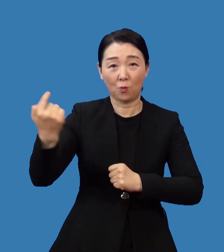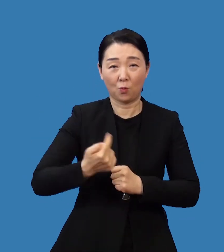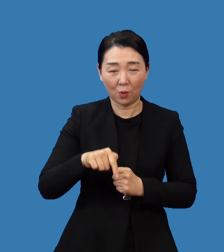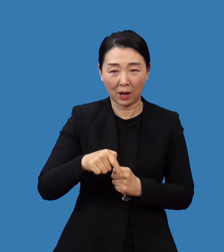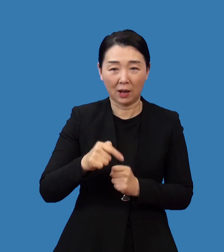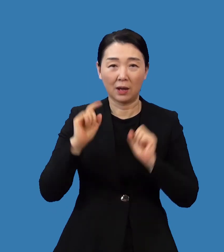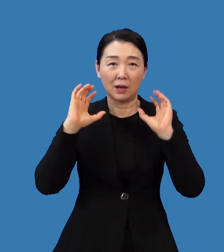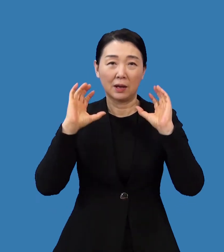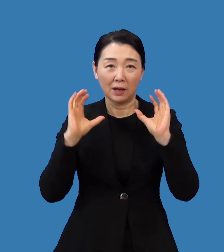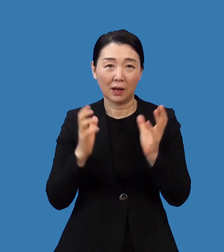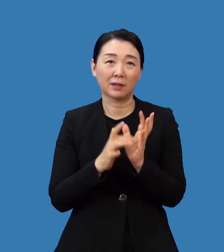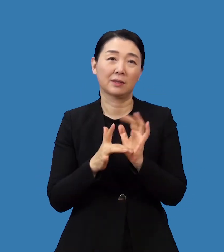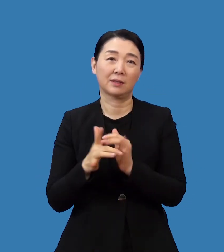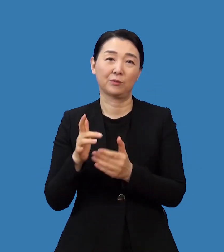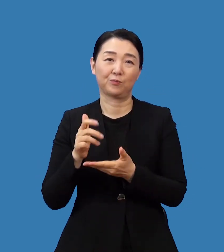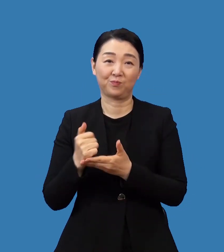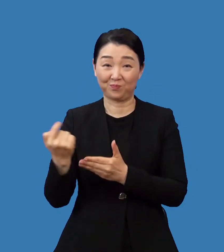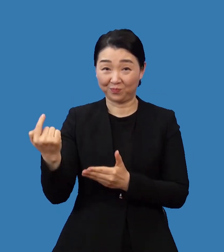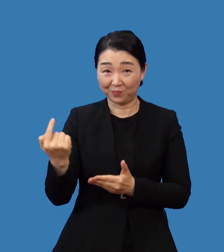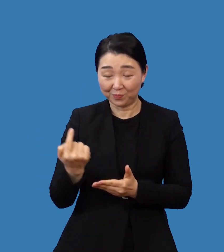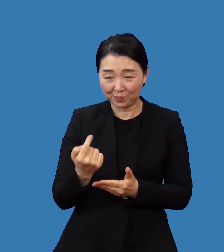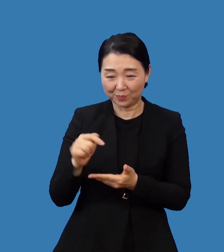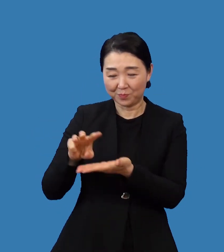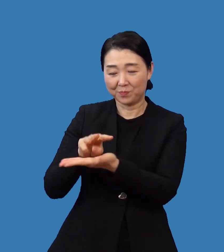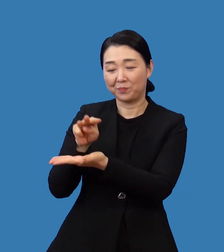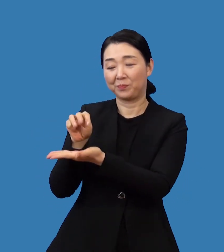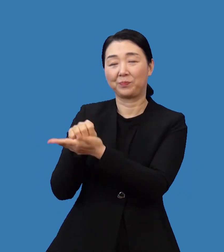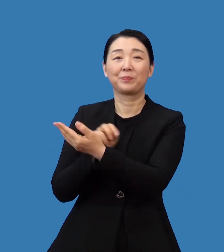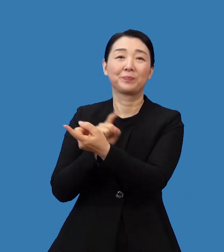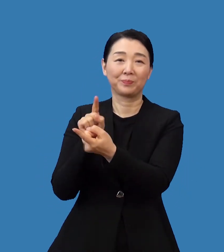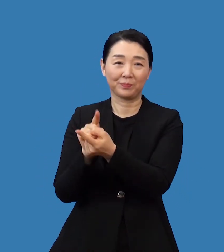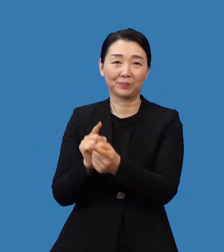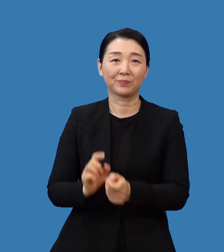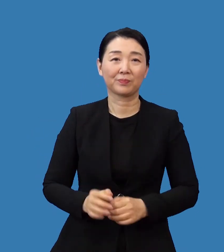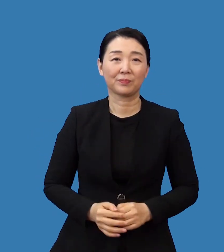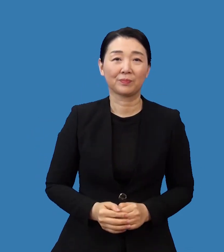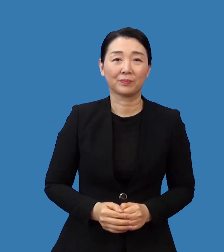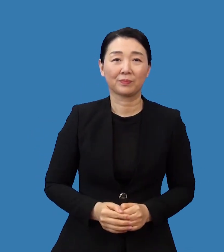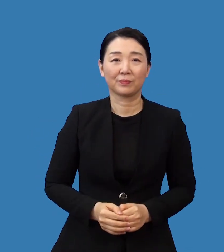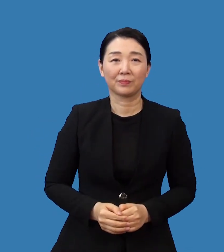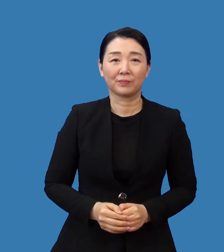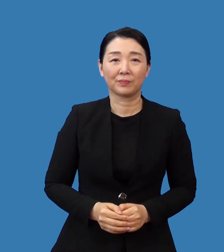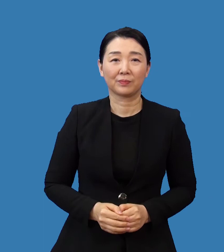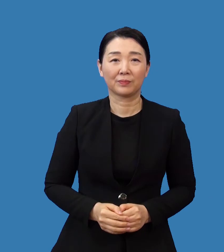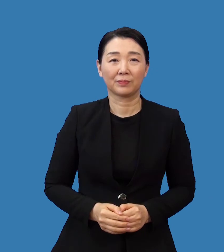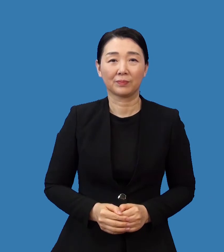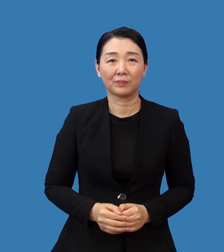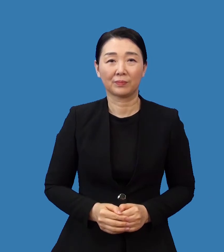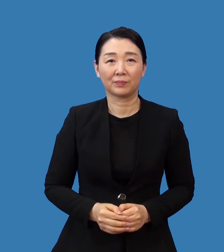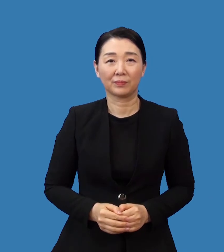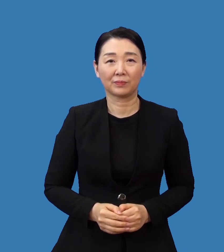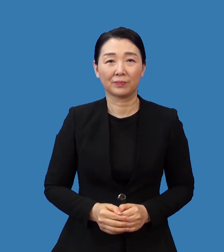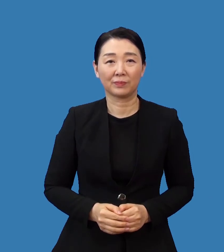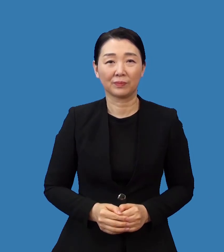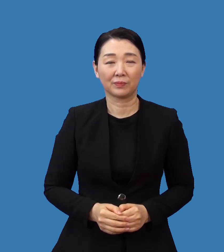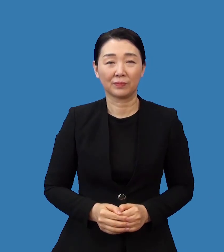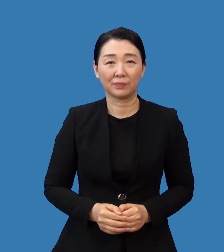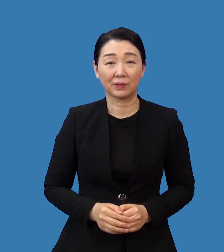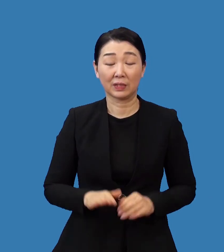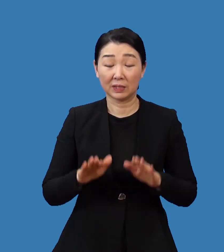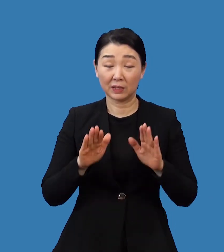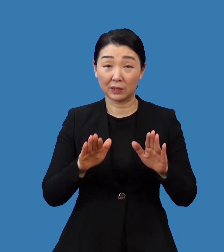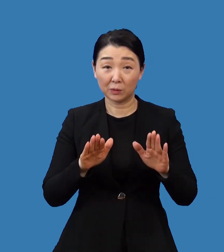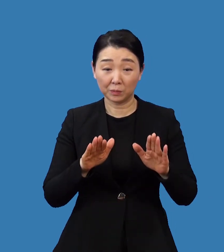이제 아기 예수로 오신 메시아를 만나게 된 것입니다. 지금 우리가 그 자리에